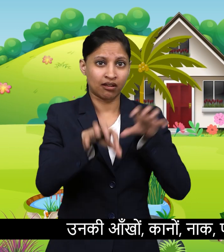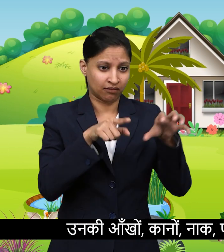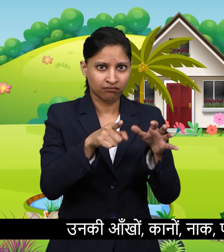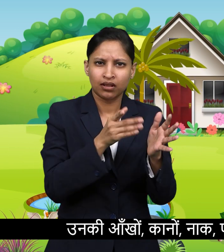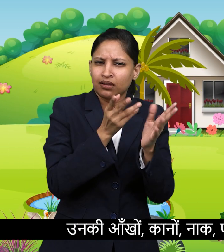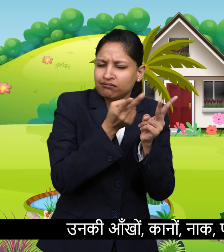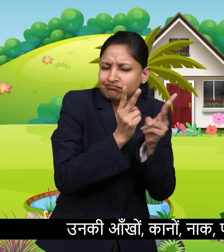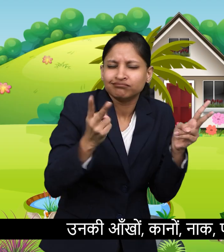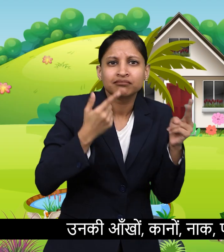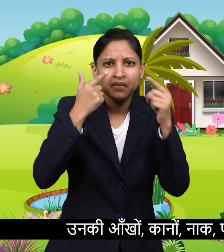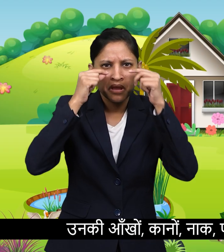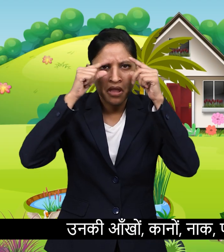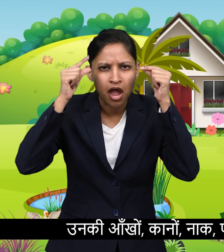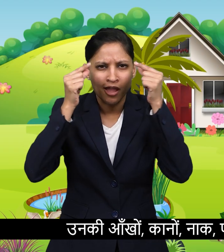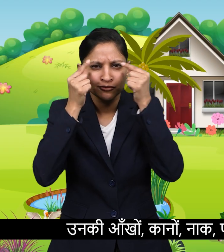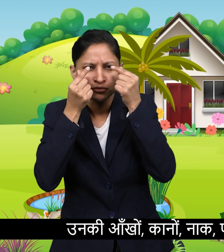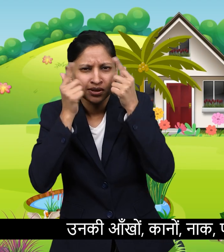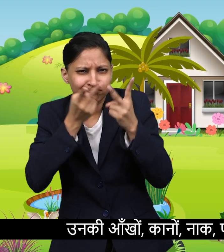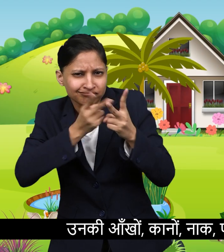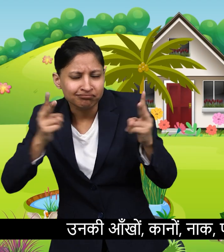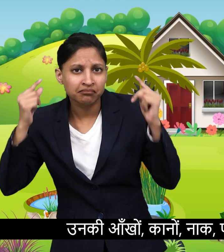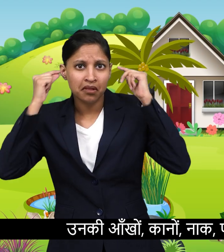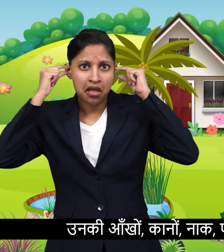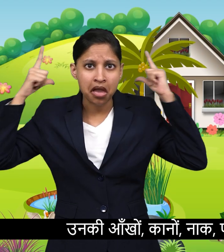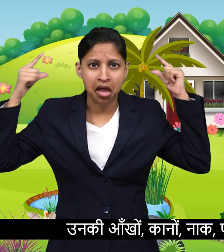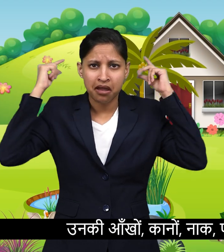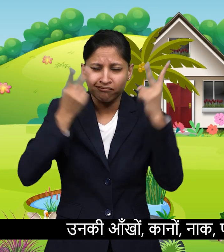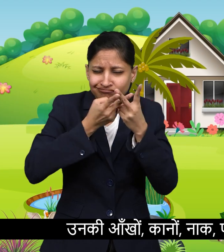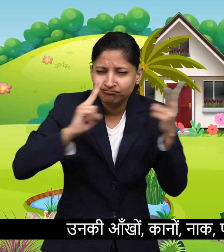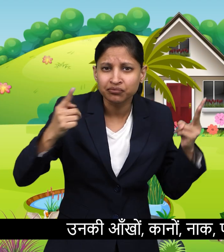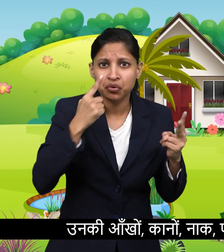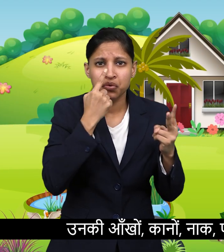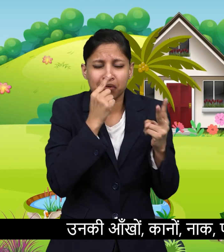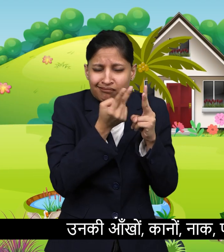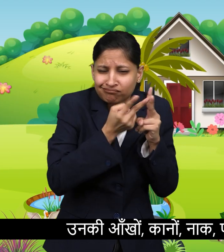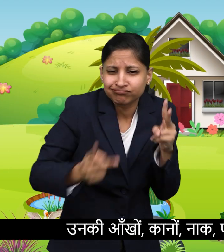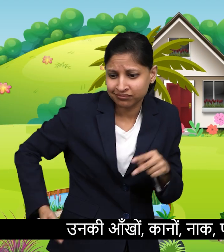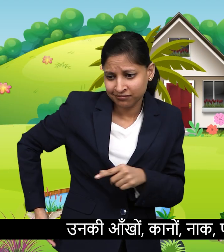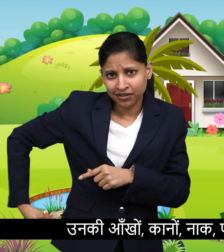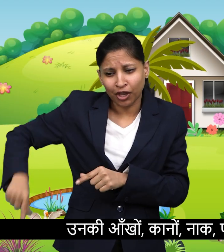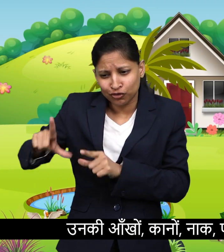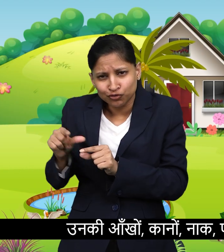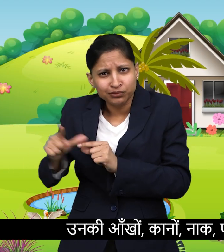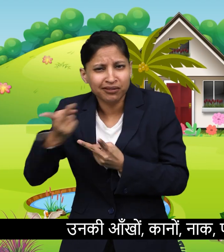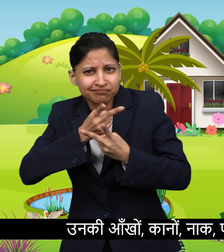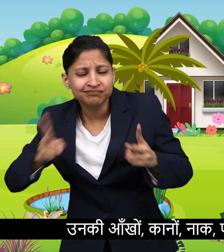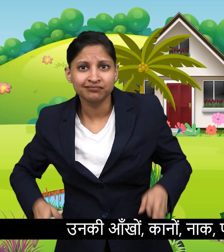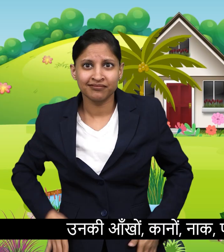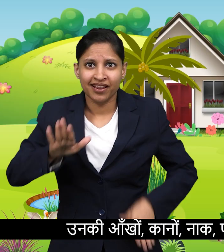उनकी आंखों, कानों, नाक, पूंछ, पैरों आदि की बनावट में कई अंतर देखे जाते हैं।